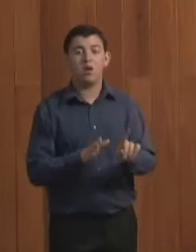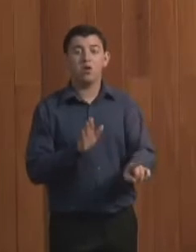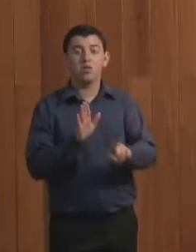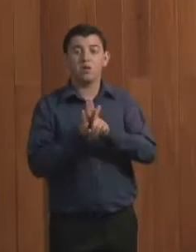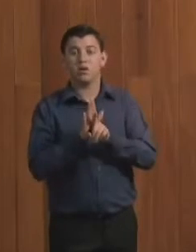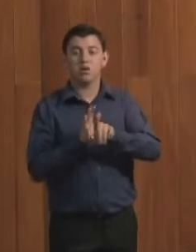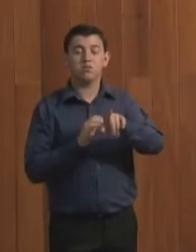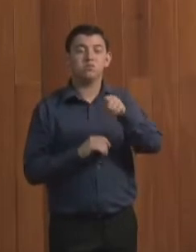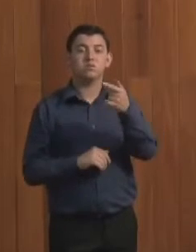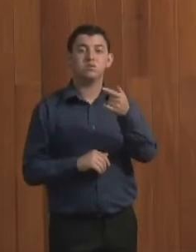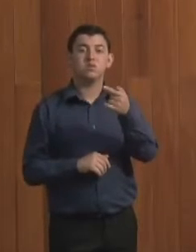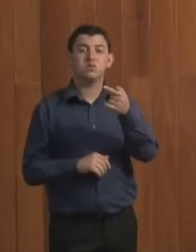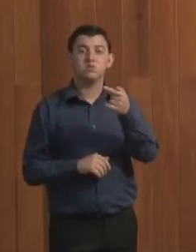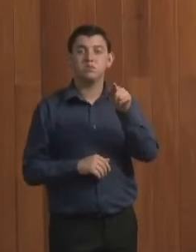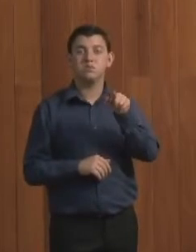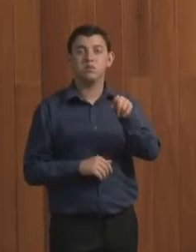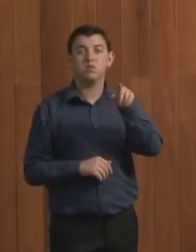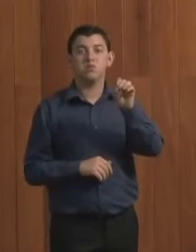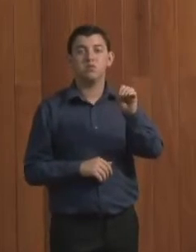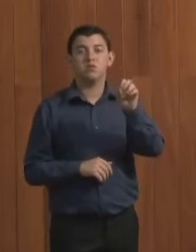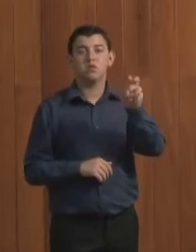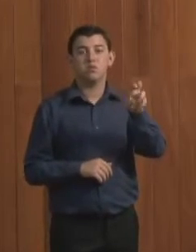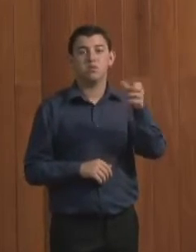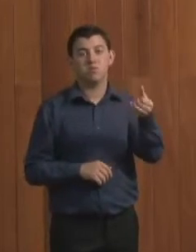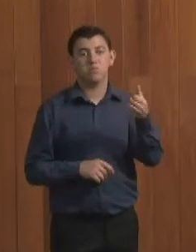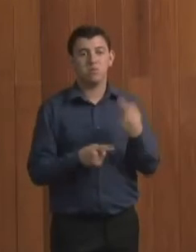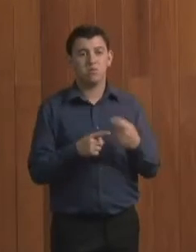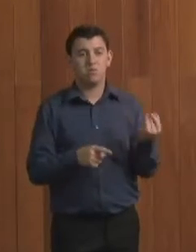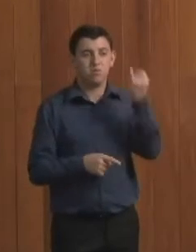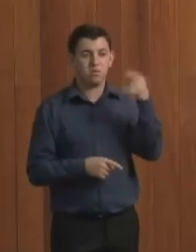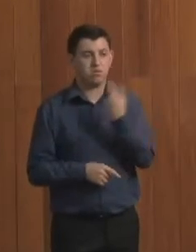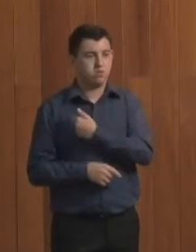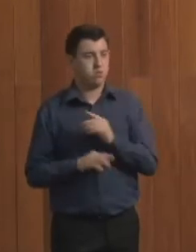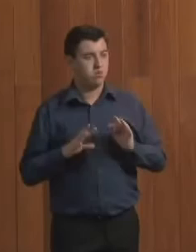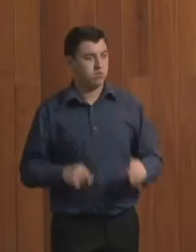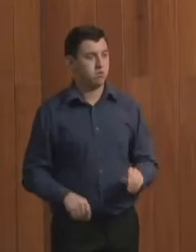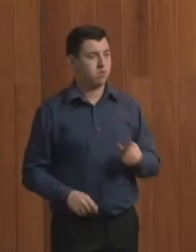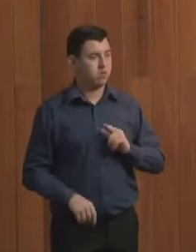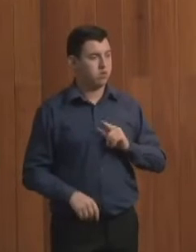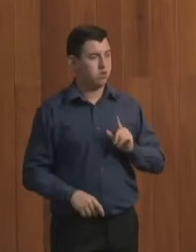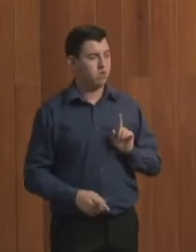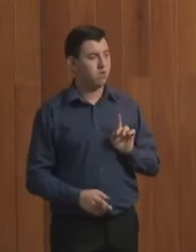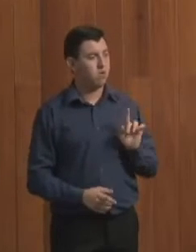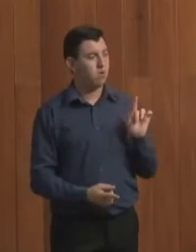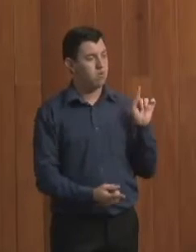7.053. Porque é importante para nós, e foi essa a finalidade